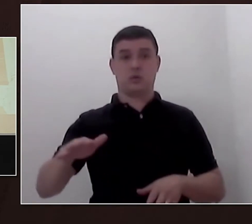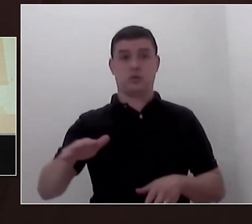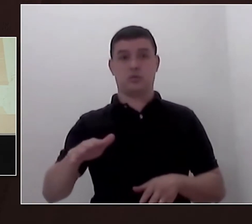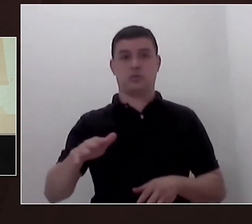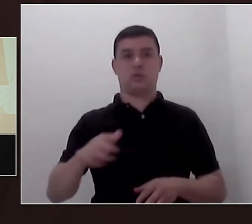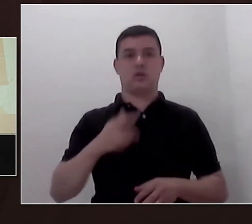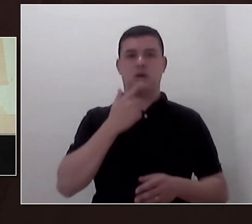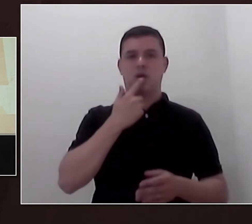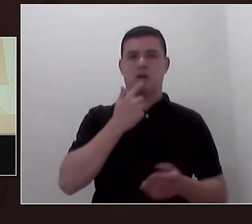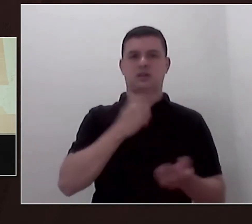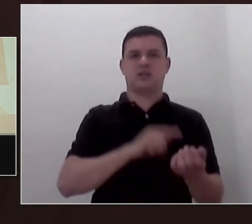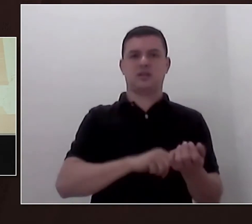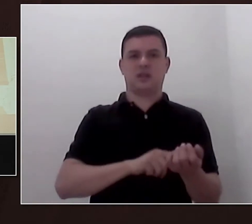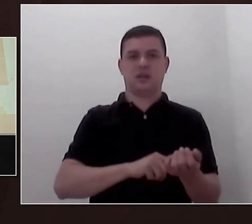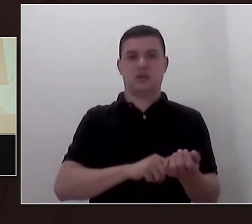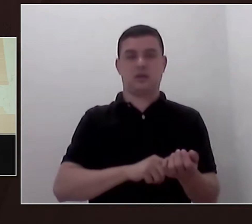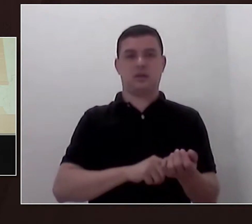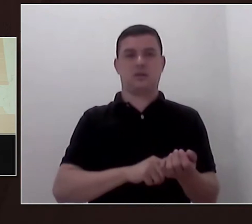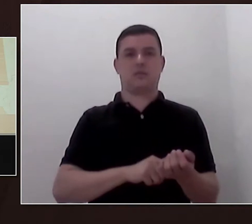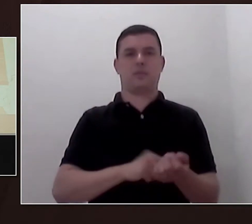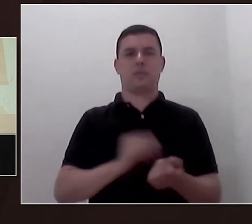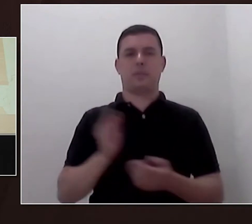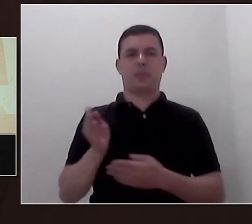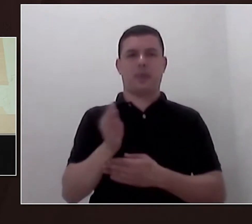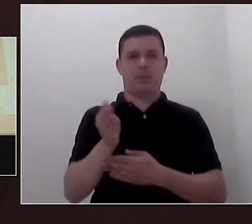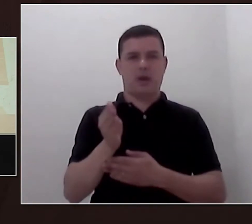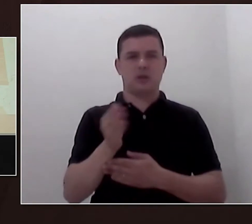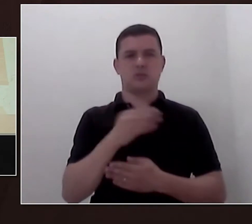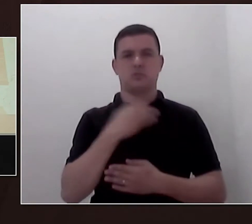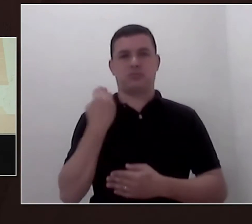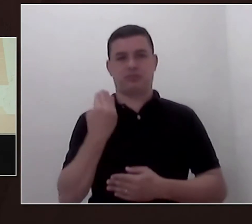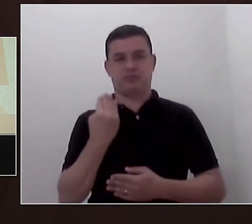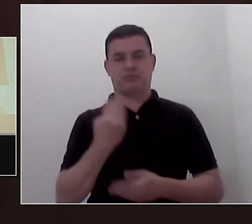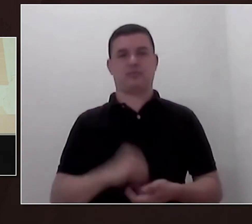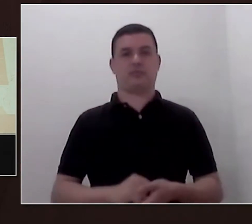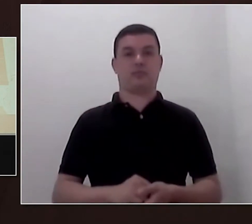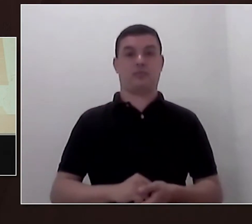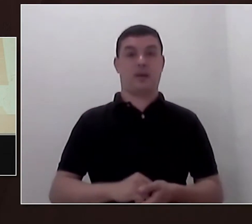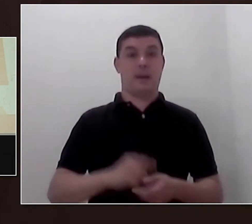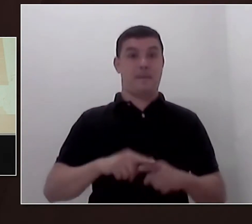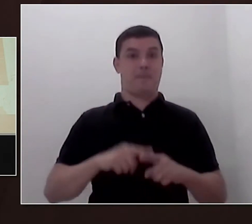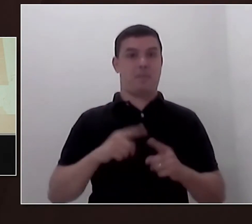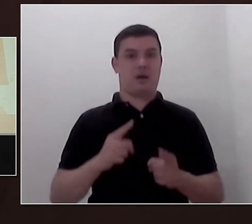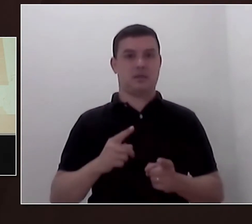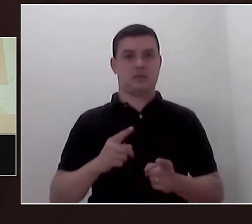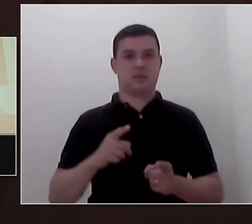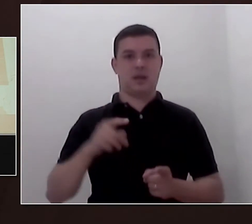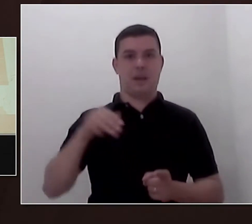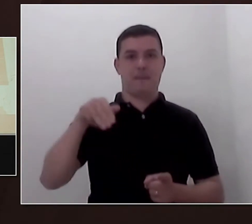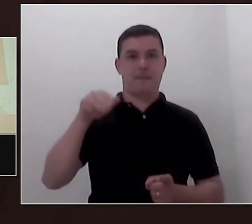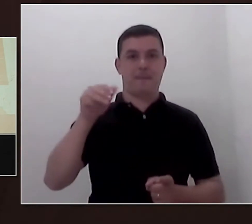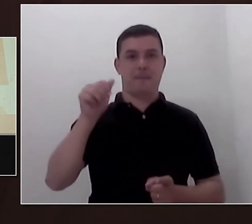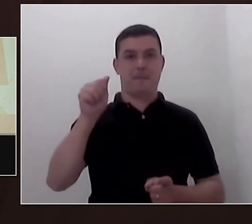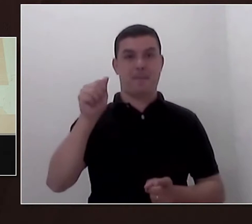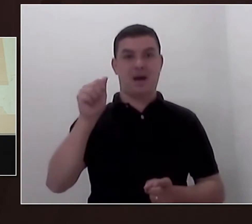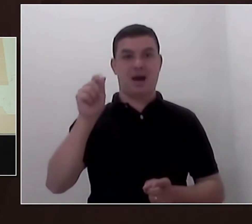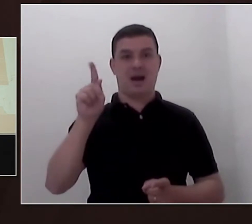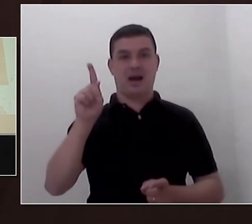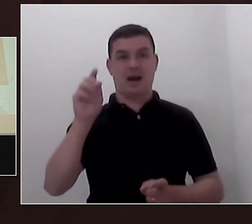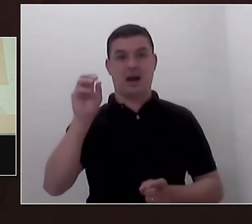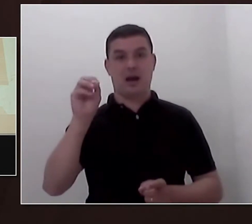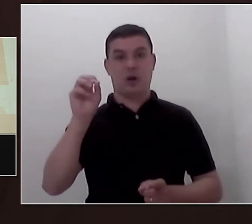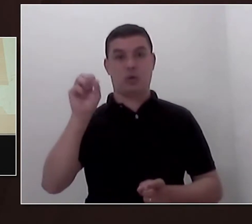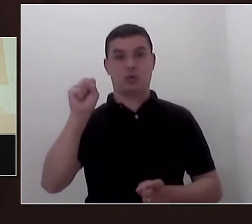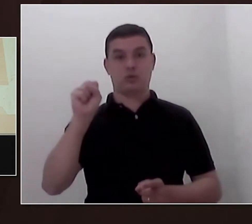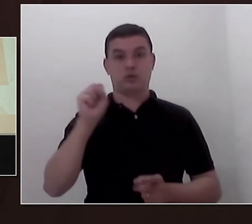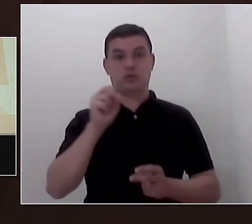muitos peixes morreram. Aí, versículo 22, porém, os magos do Egito fizeram também o